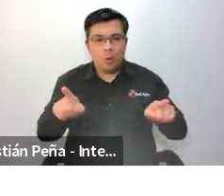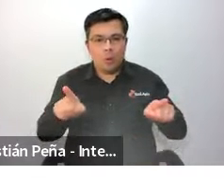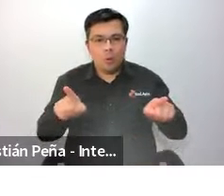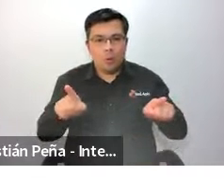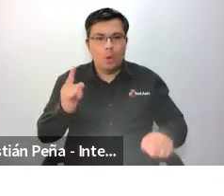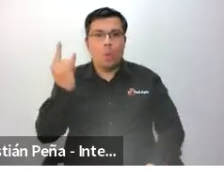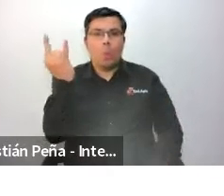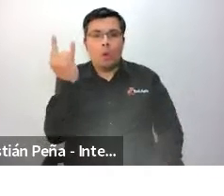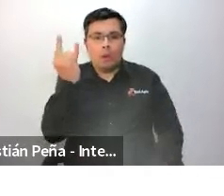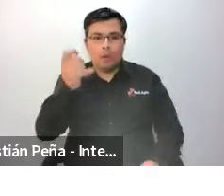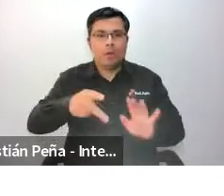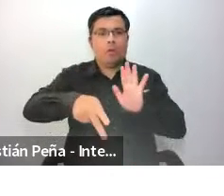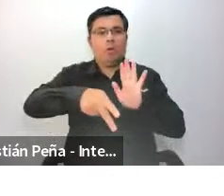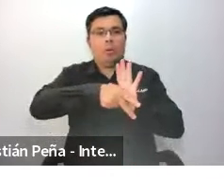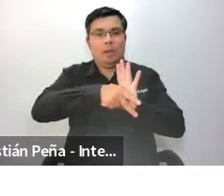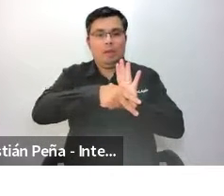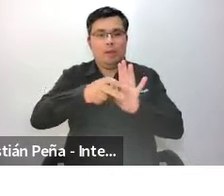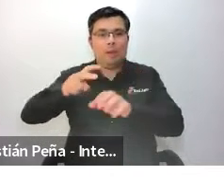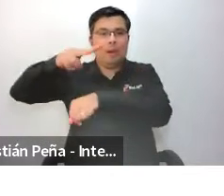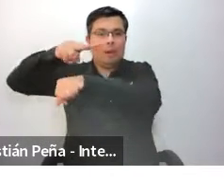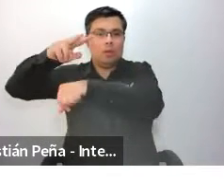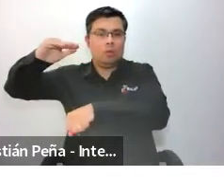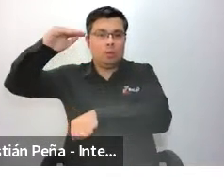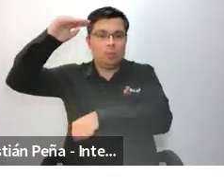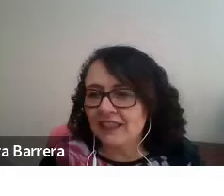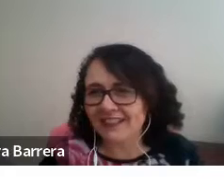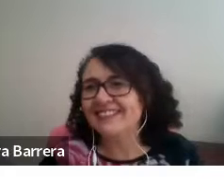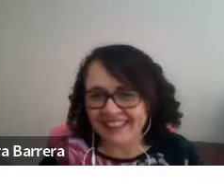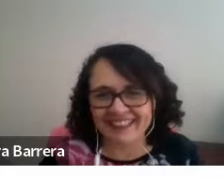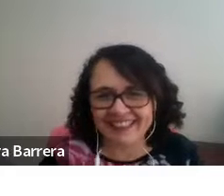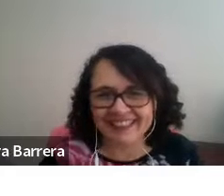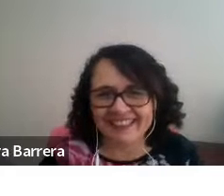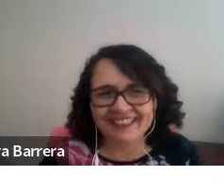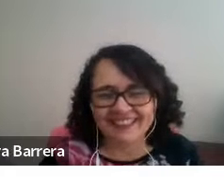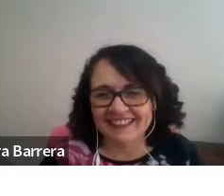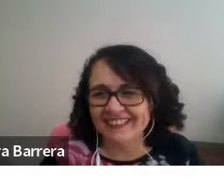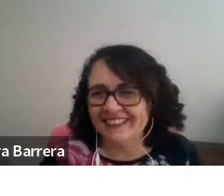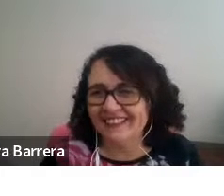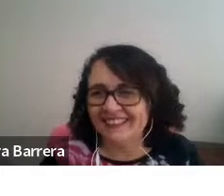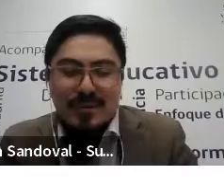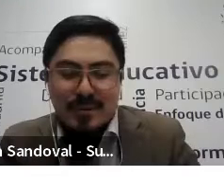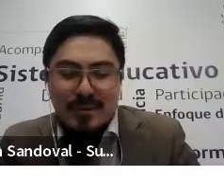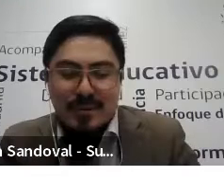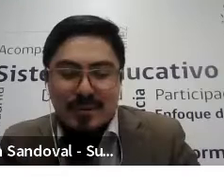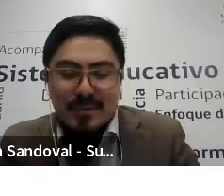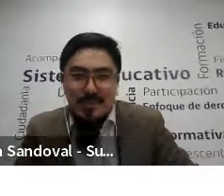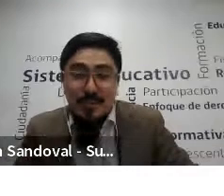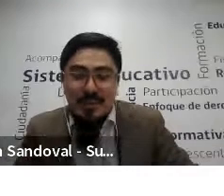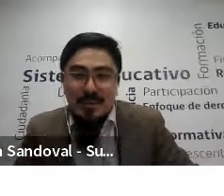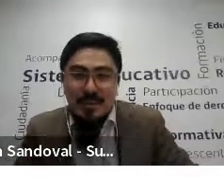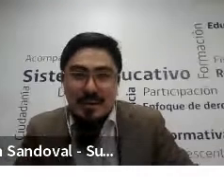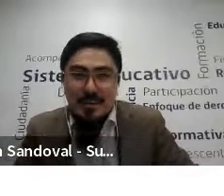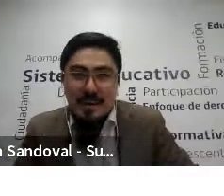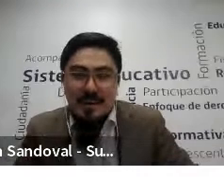Educación. Aarón, si quieres Sí, saludar. hola, hola, buenas tardes a todas, a todos. Un